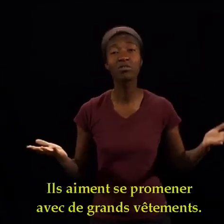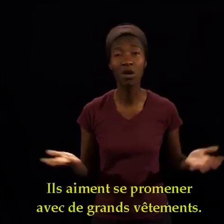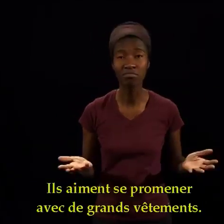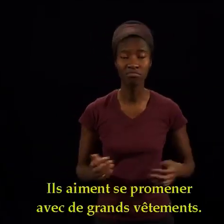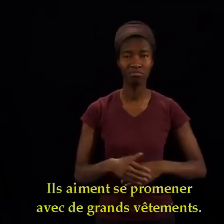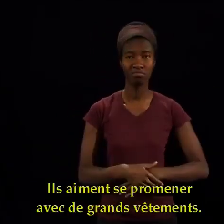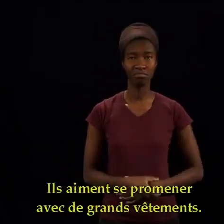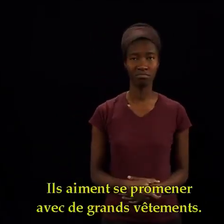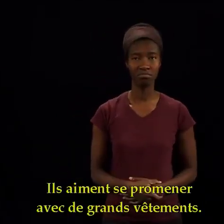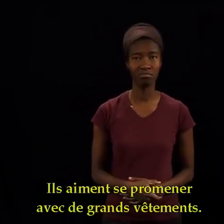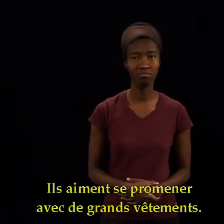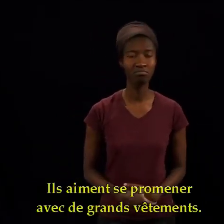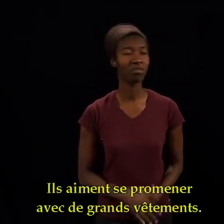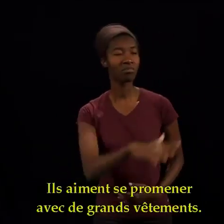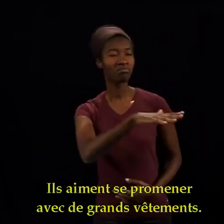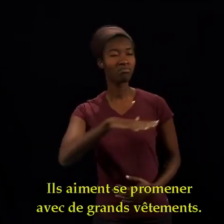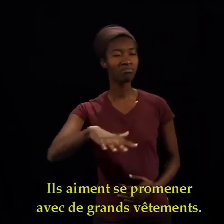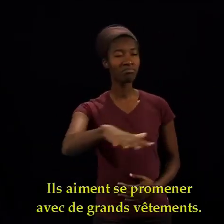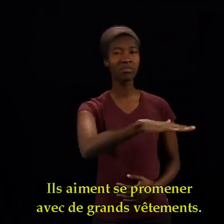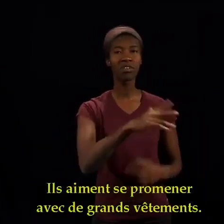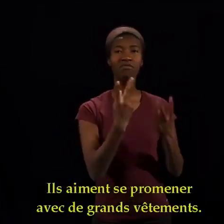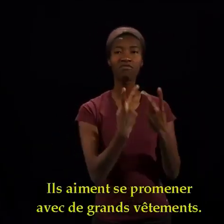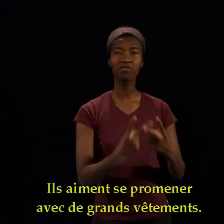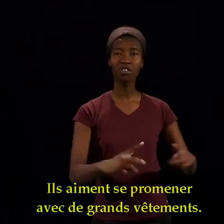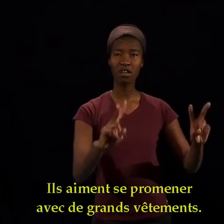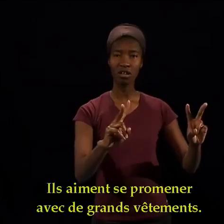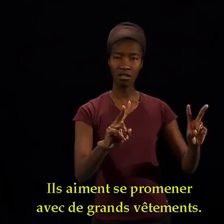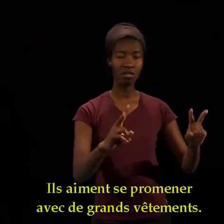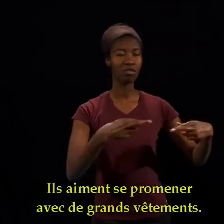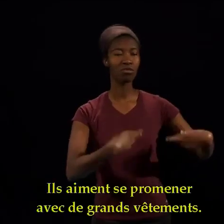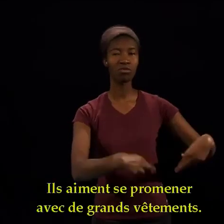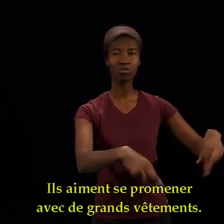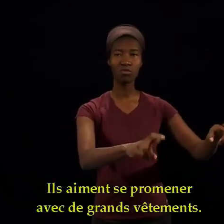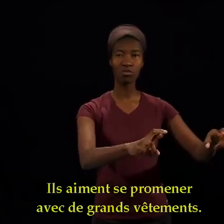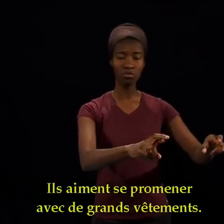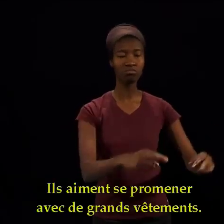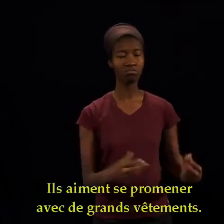Ils aiment se promener avec de grands vêtements.